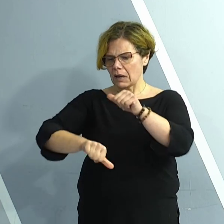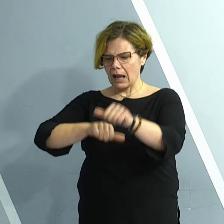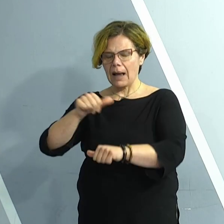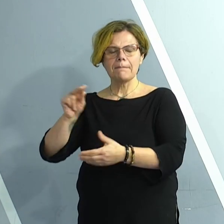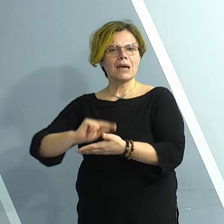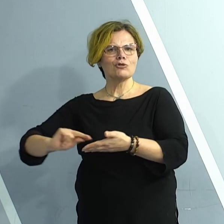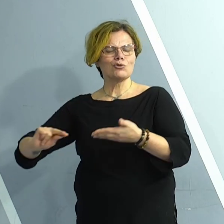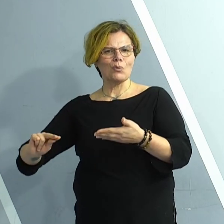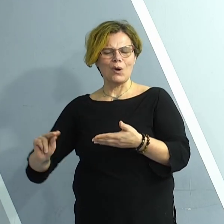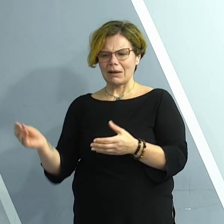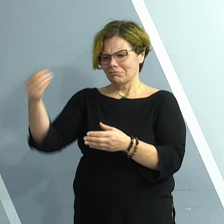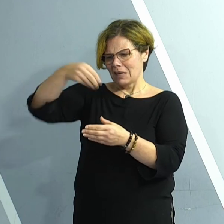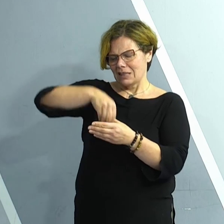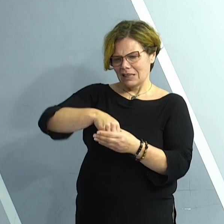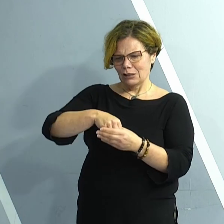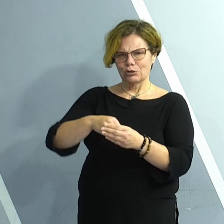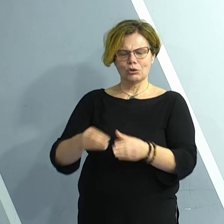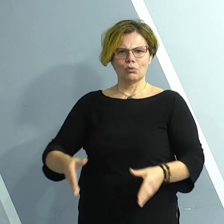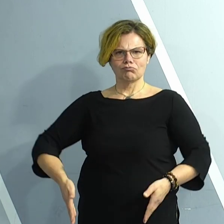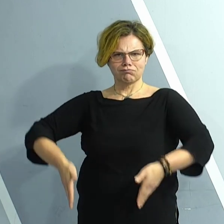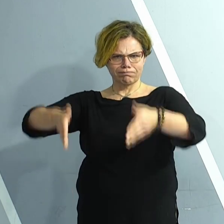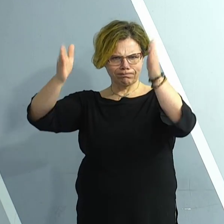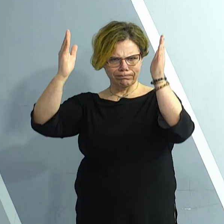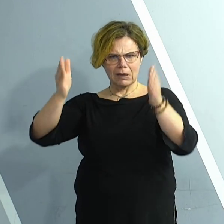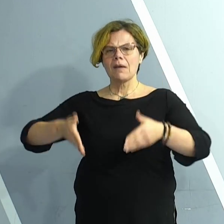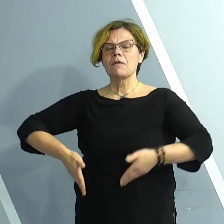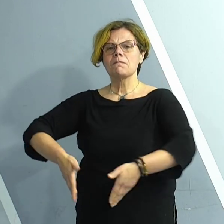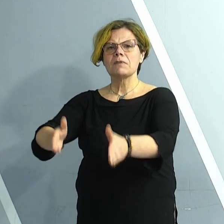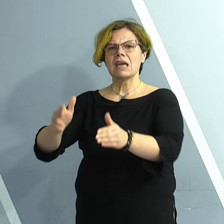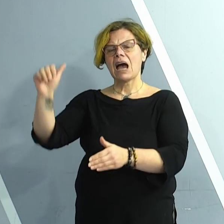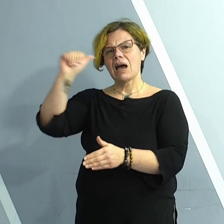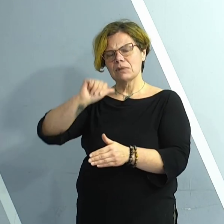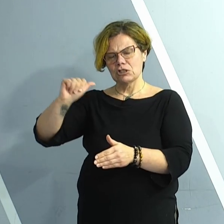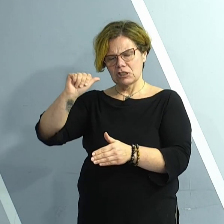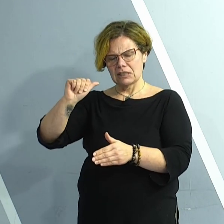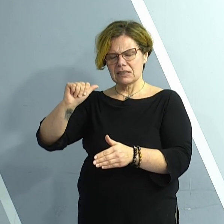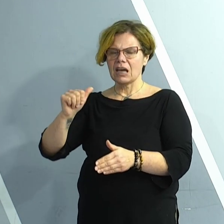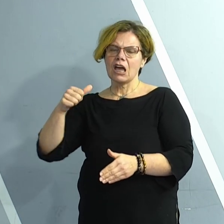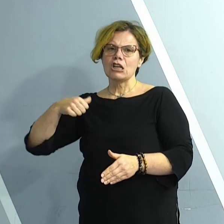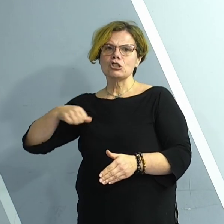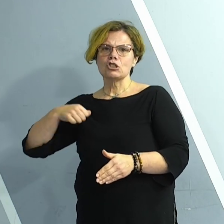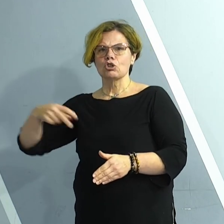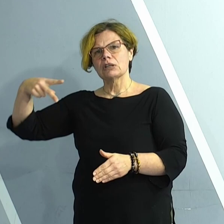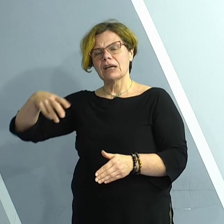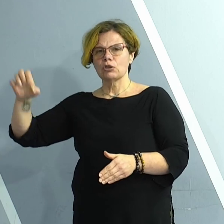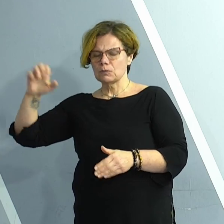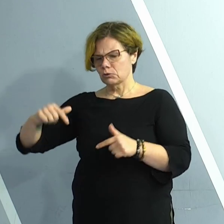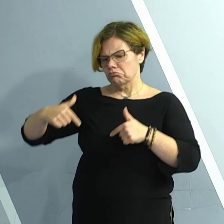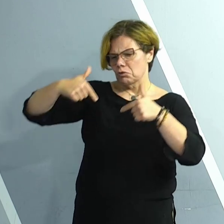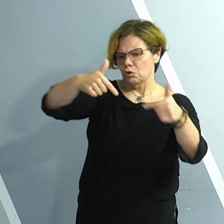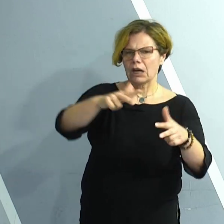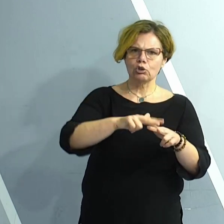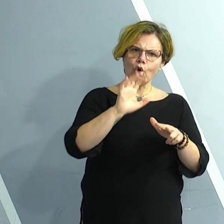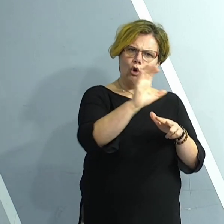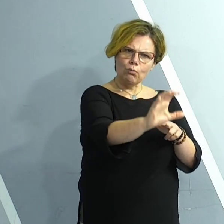presso l'edificio di Via dell'Amicizia, donato dal signor Nando Esposito al Comune.